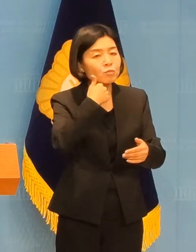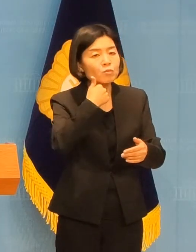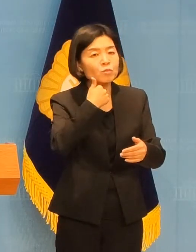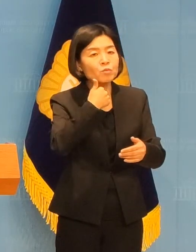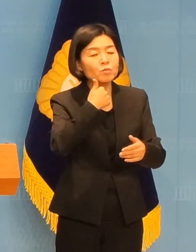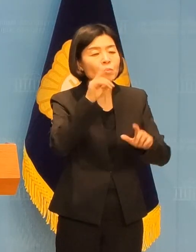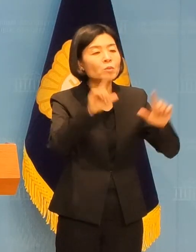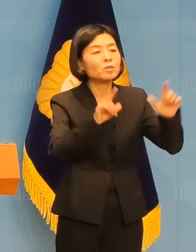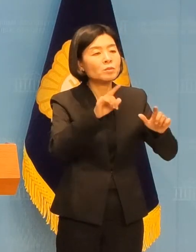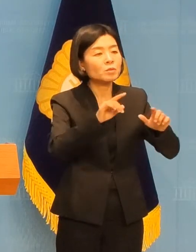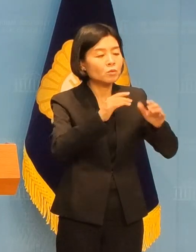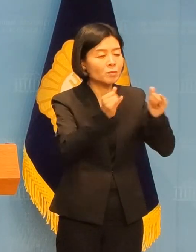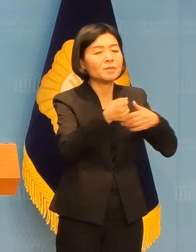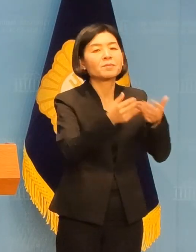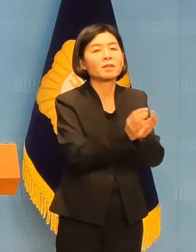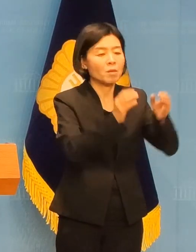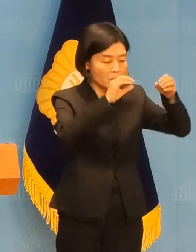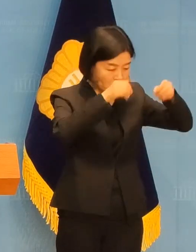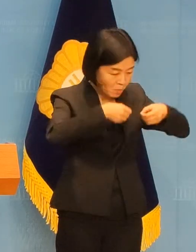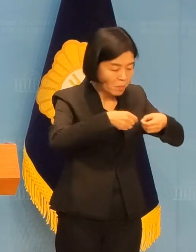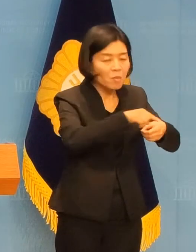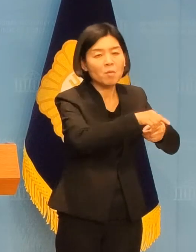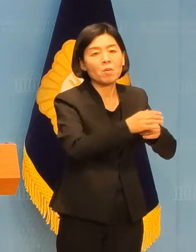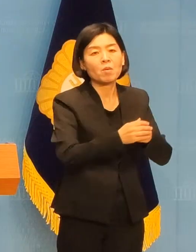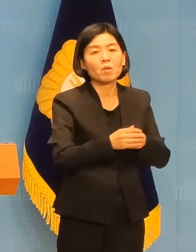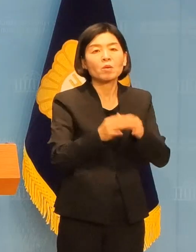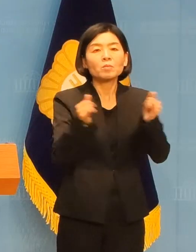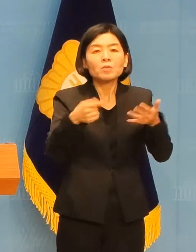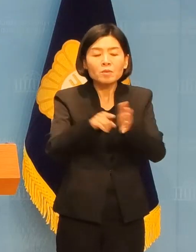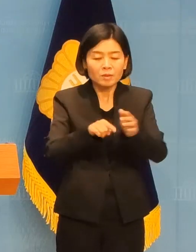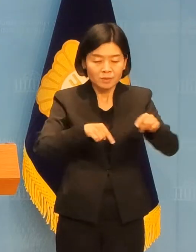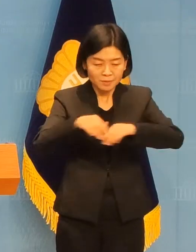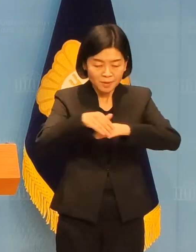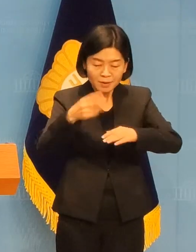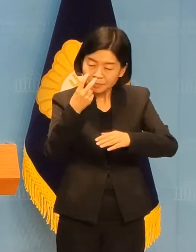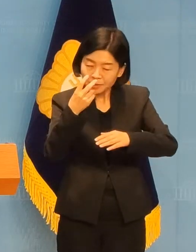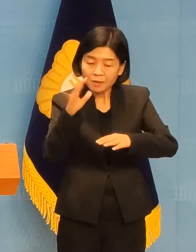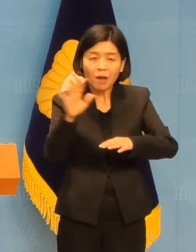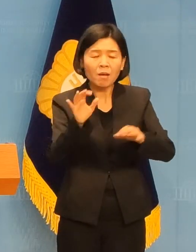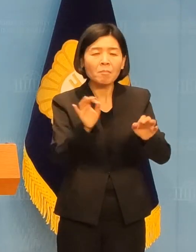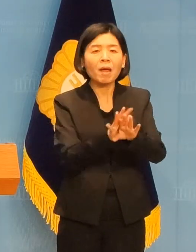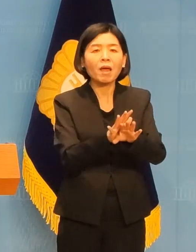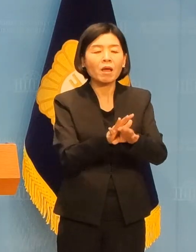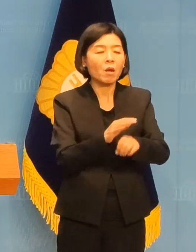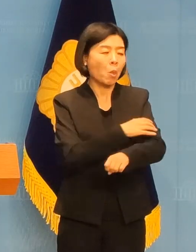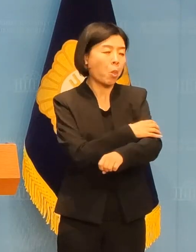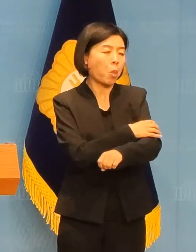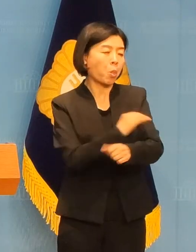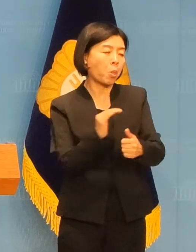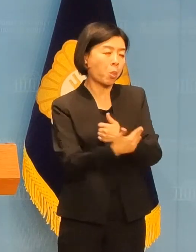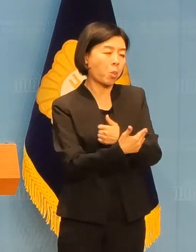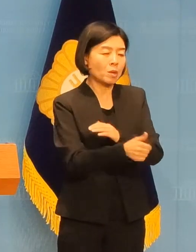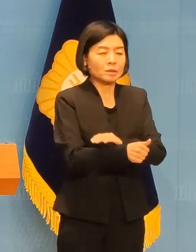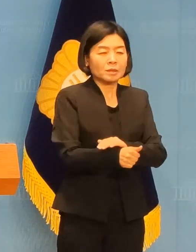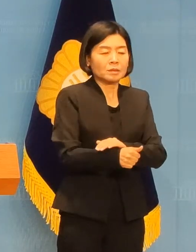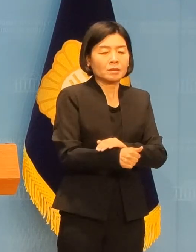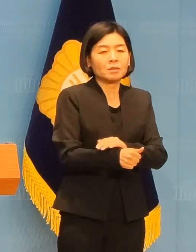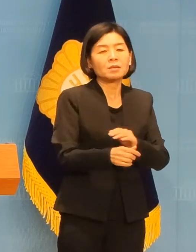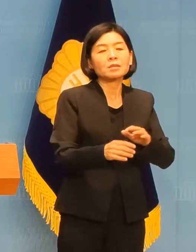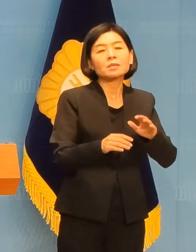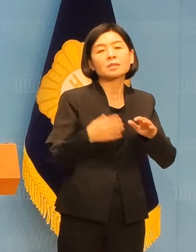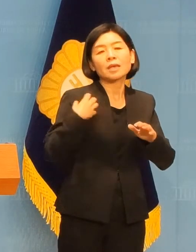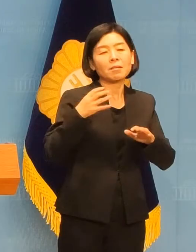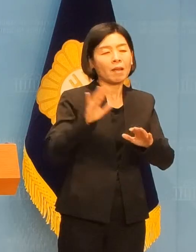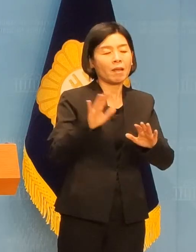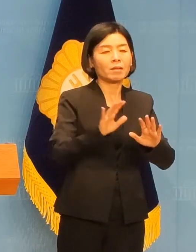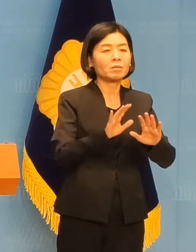자화상이었습니다. 국민을 위한 정책 감시는 사라지고 권력 비호와 책임 회피만 남은